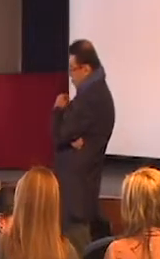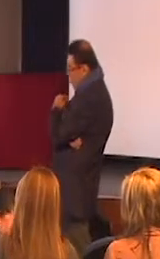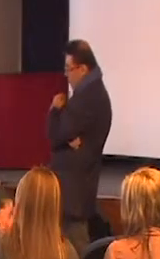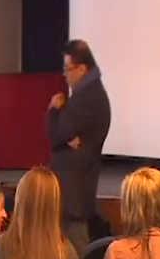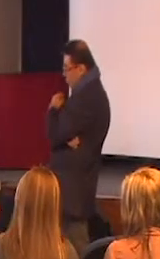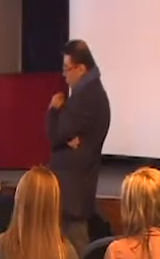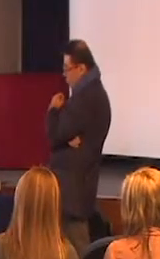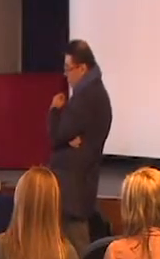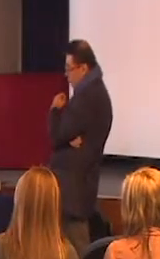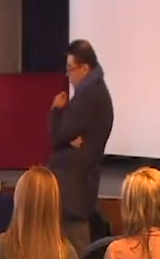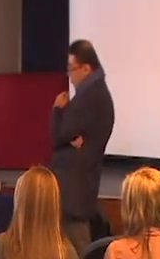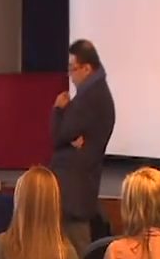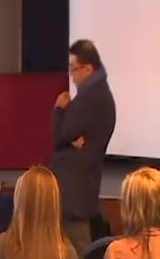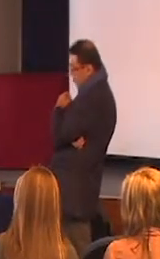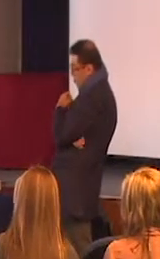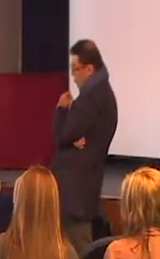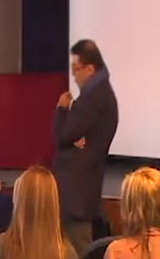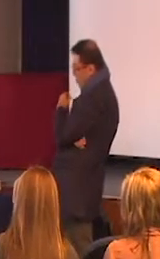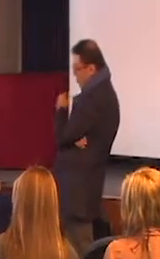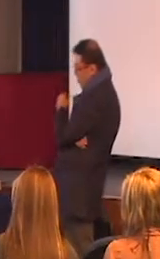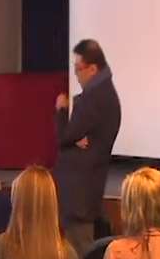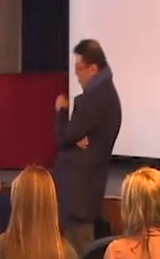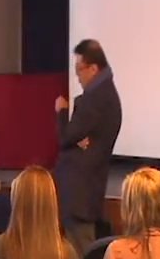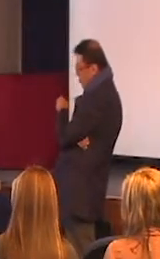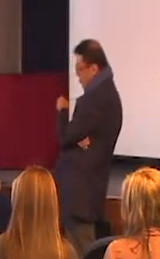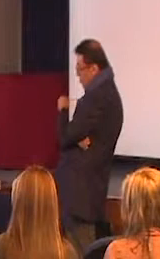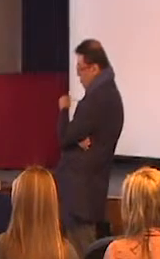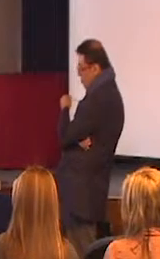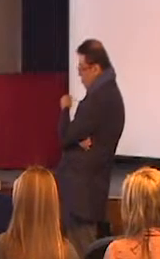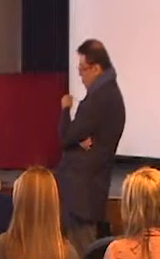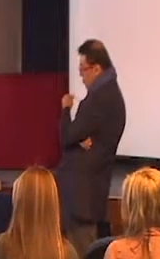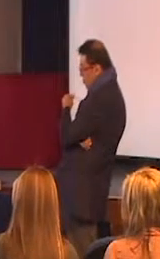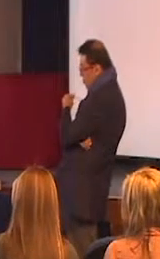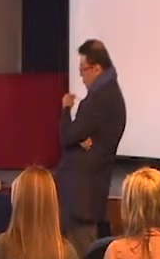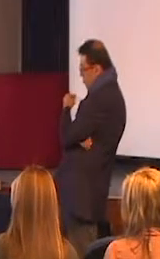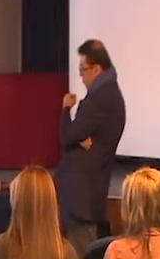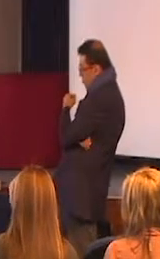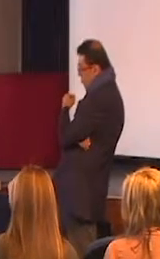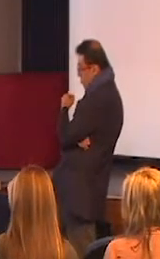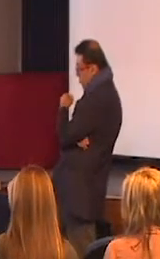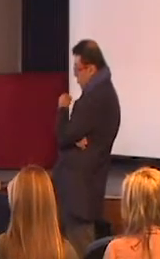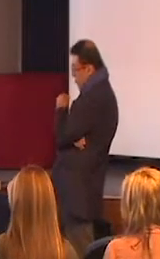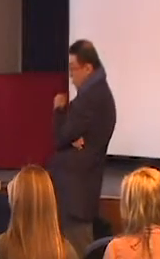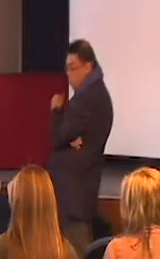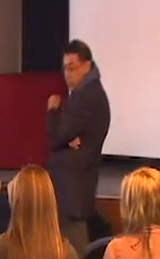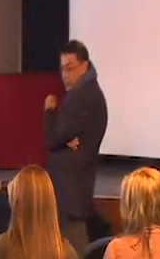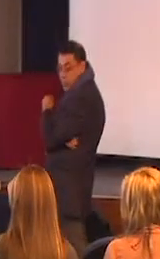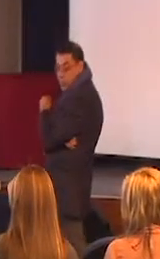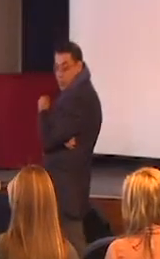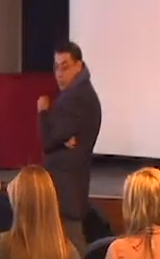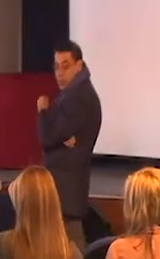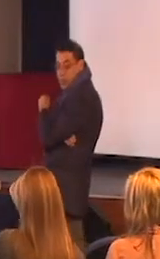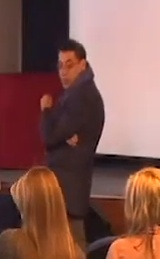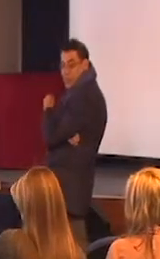motivado por la última salida a la tienda. Sí. Entonces yo pienso que eso de los sistemas alternativos de